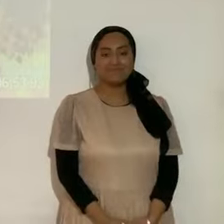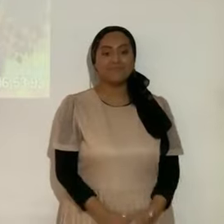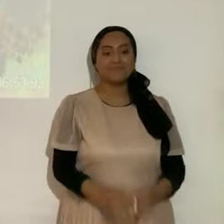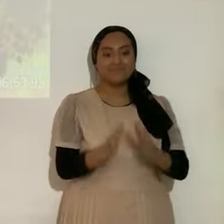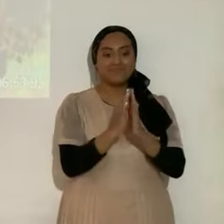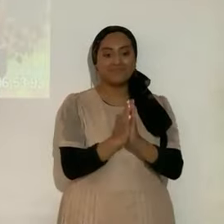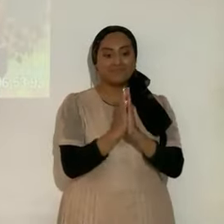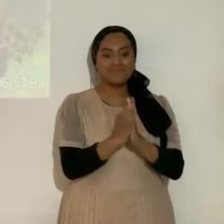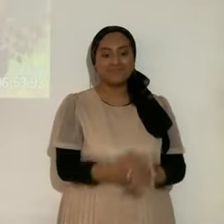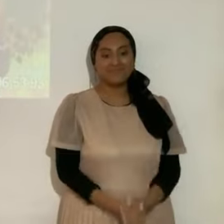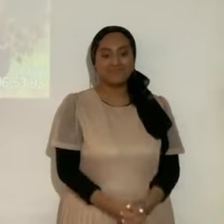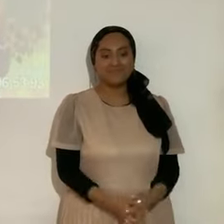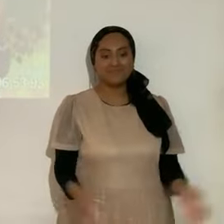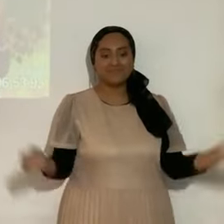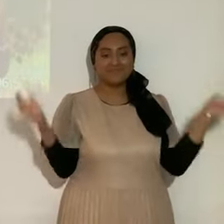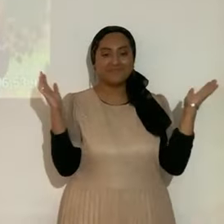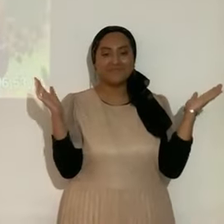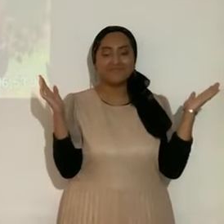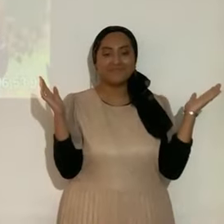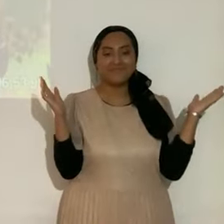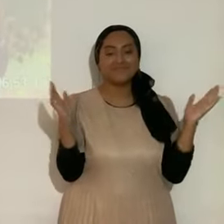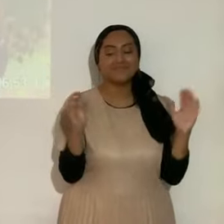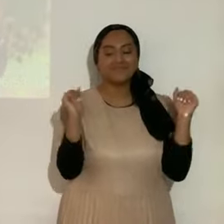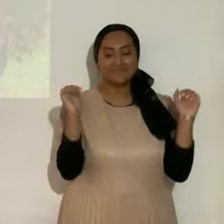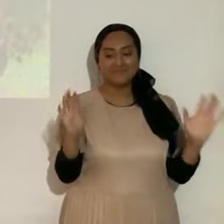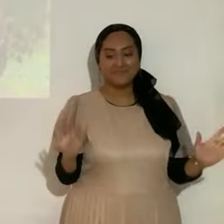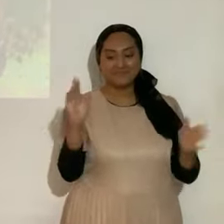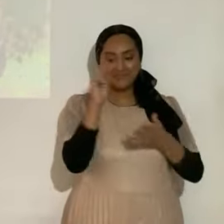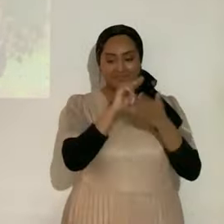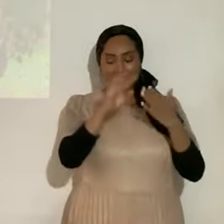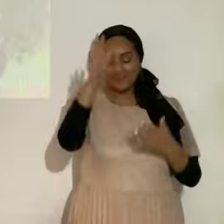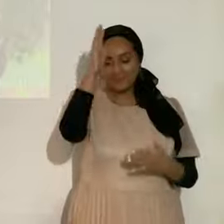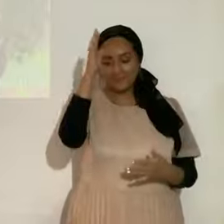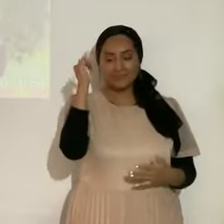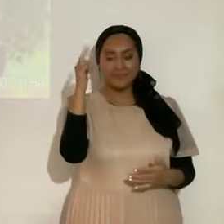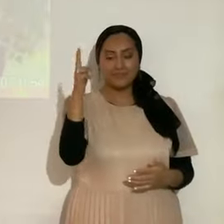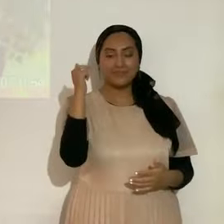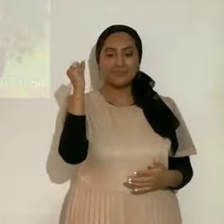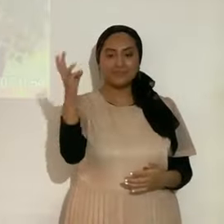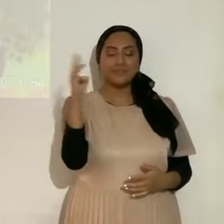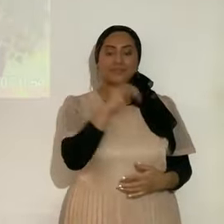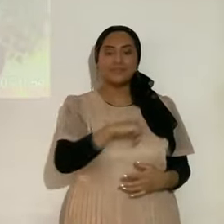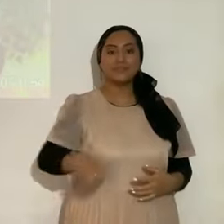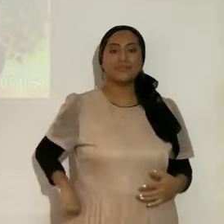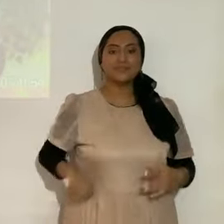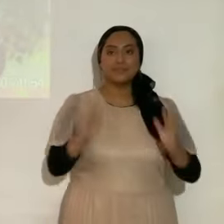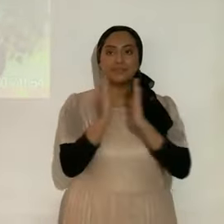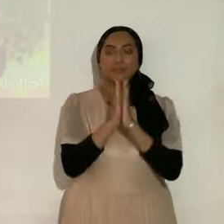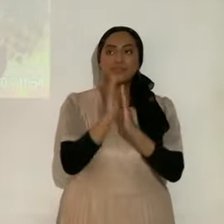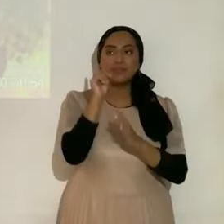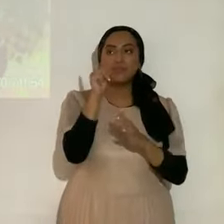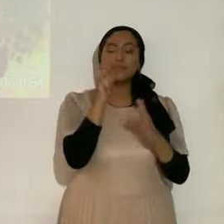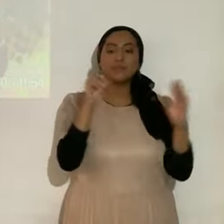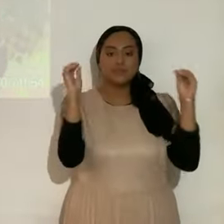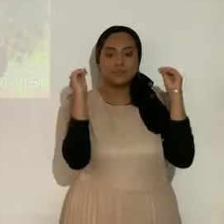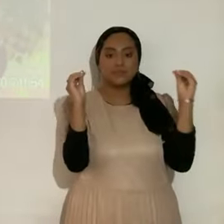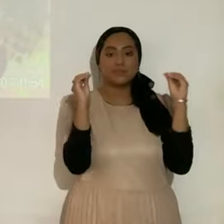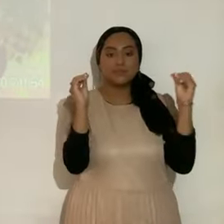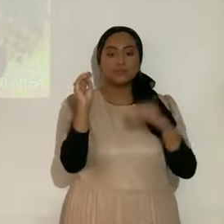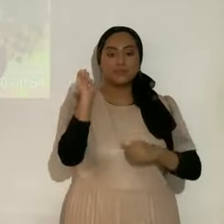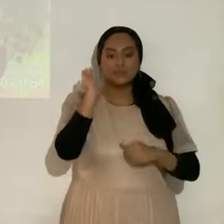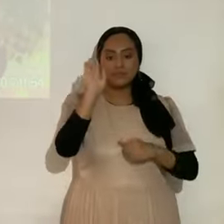Oremos todos juntos. Padre bendito Yahweh, en tu nombre Yahweh, Yahshua HaMashiach, te pedimos, Padre eterno, que seas tú quien nos ministre, que sea tu